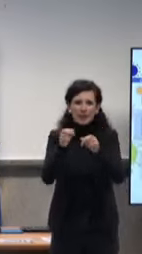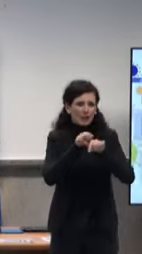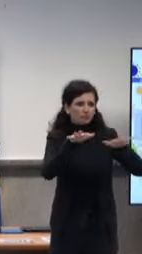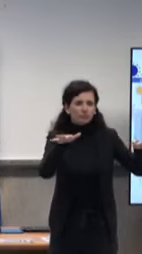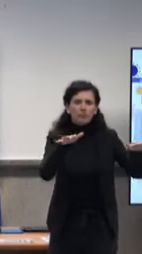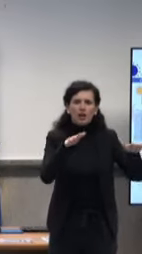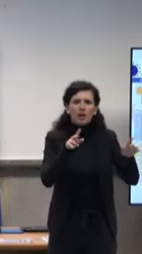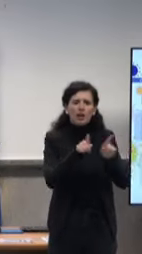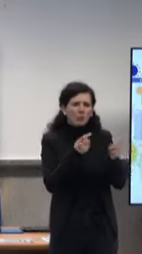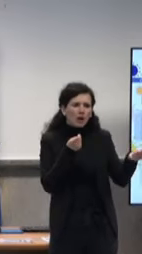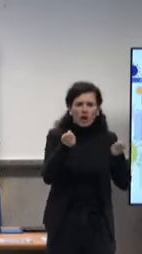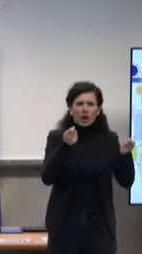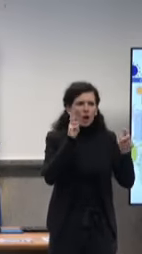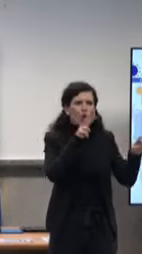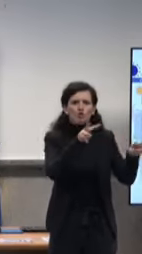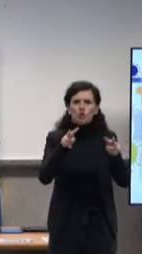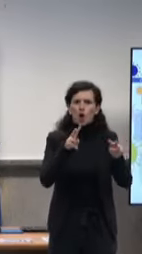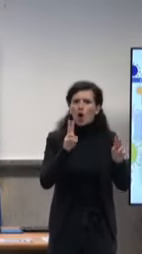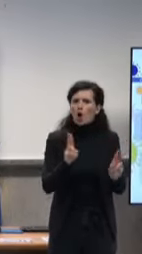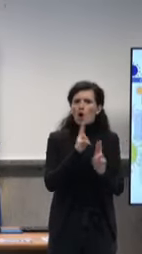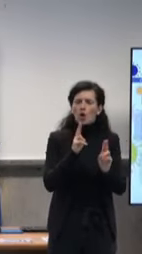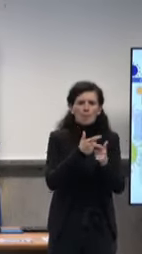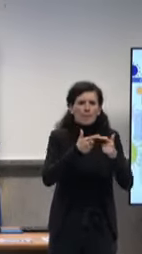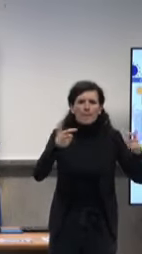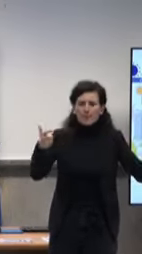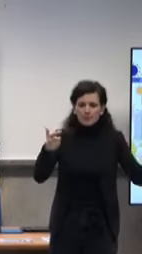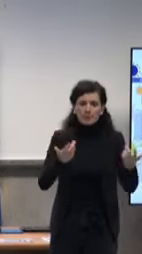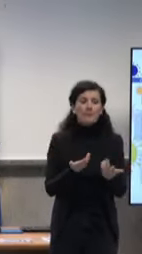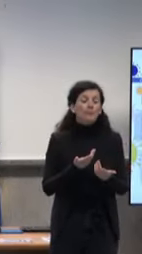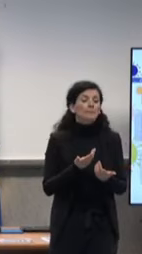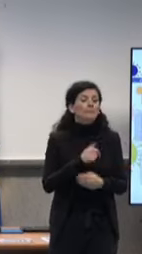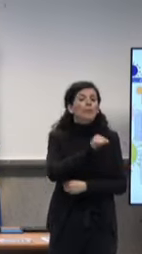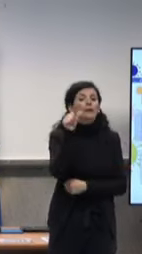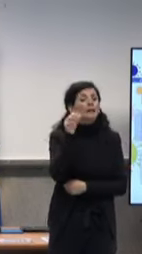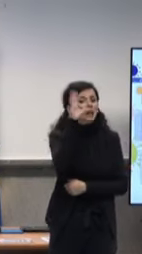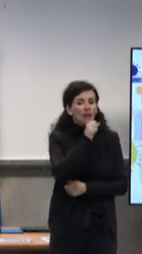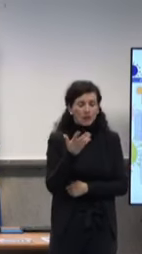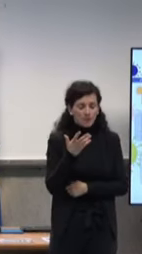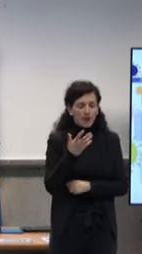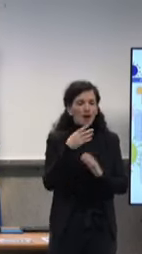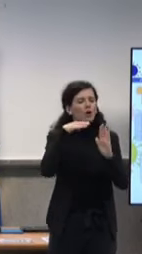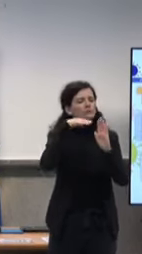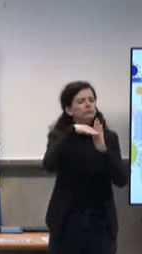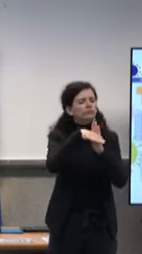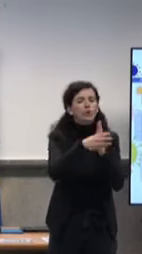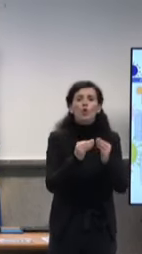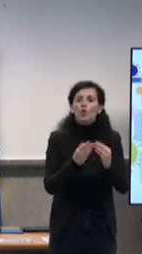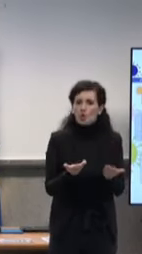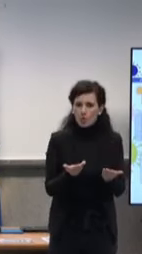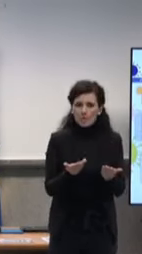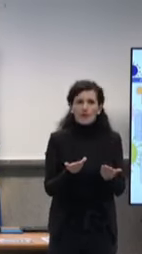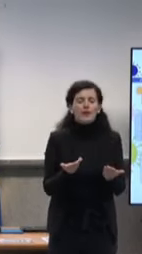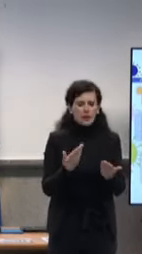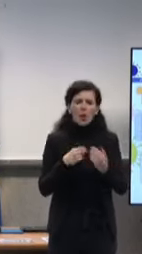questo intanto vuol dire prima di tutto dobbiamo capire con che velocità scende la curva perché prendere dei provvedimenti